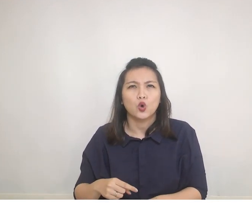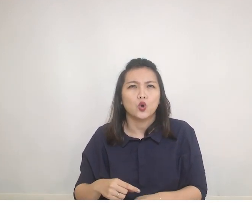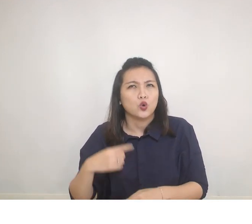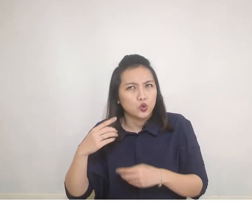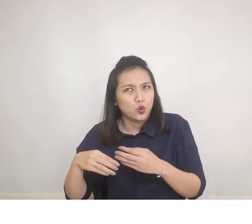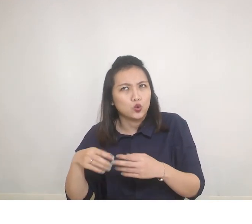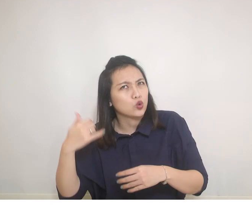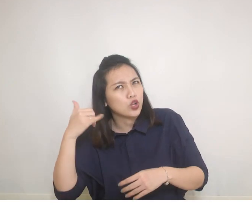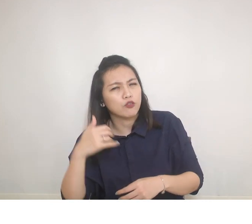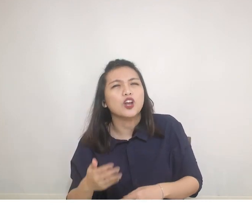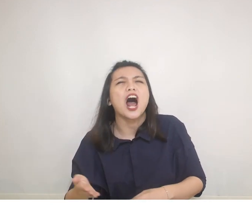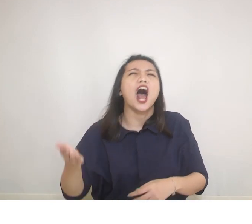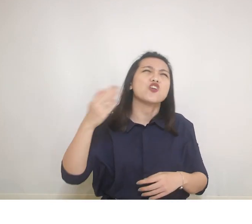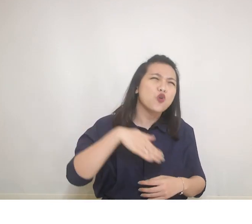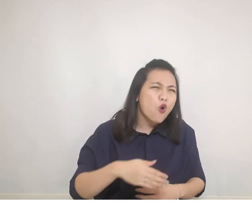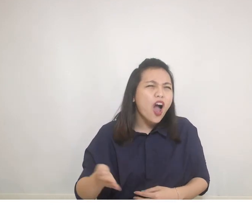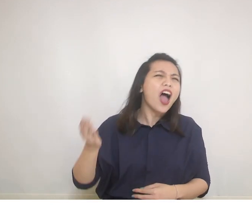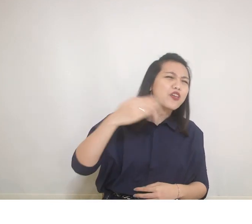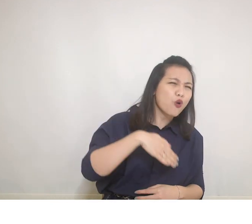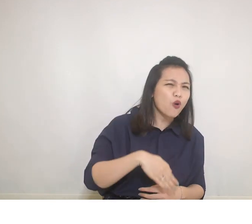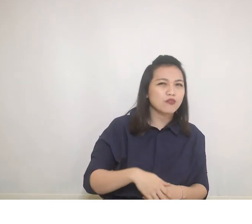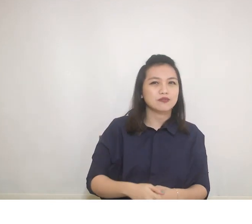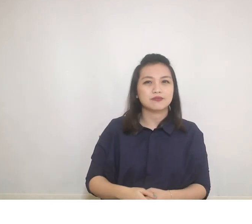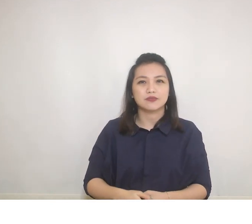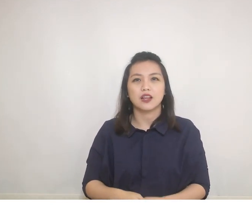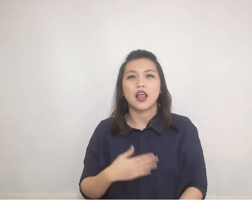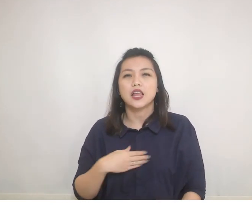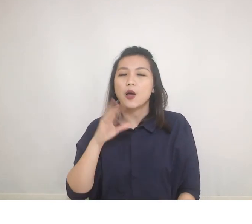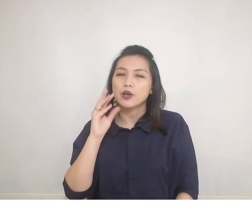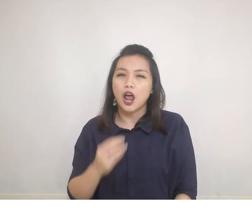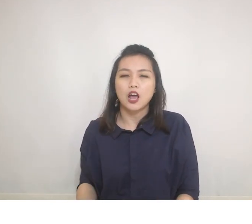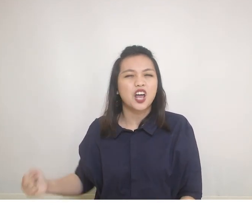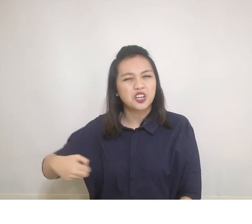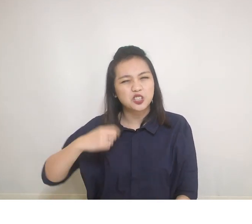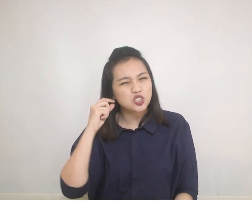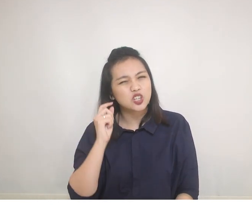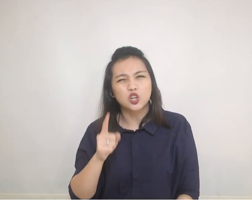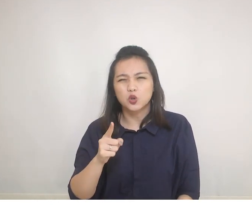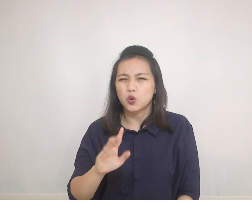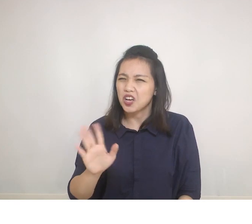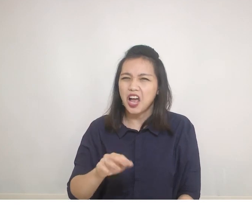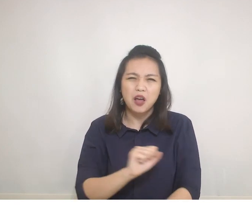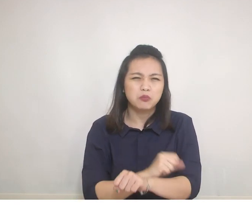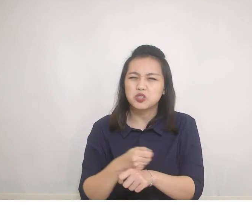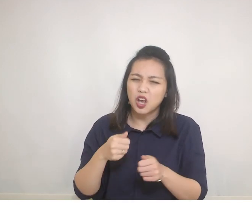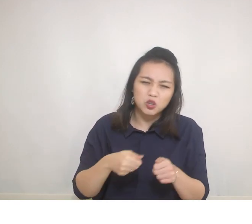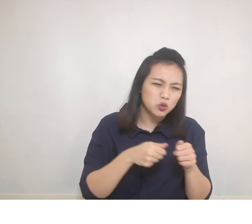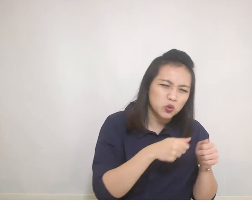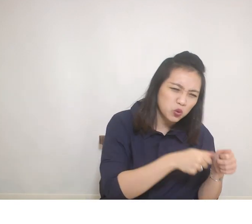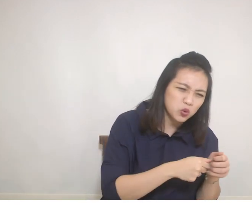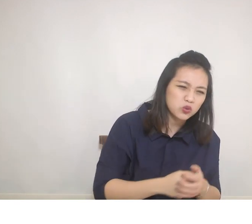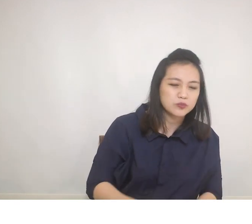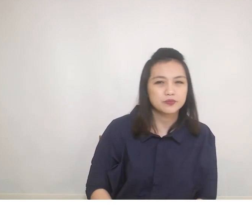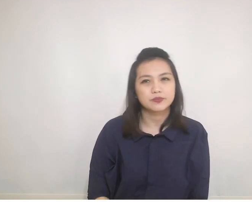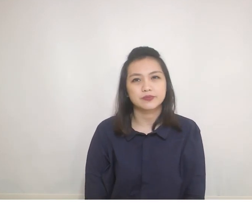juga salah satu coach Tommy. Di sana kita sharing bahwa ya kalau ditanya kepengen, aku kepengen ikut. Saya bilang gitu, kepengen ikut. Tapi